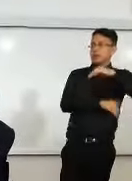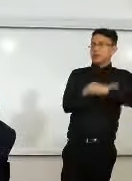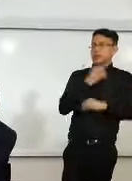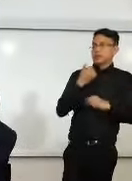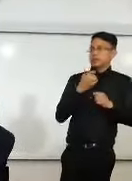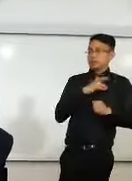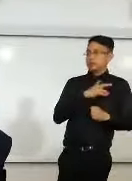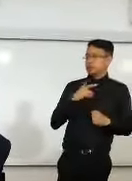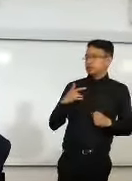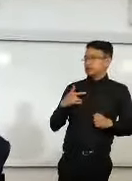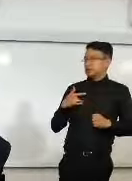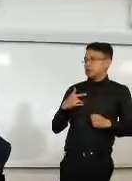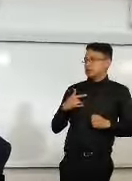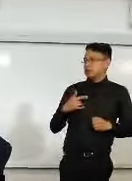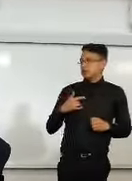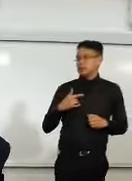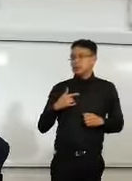salud. Pero,